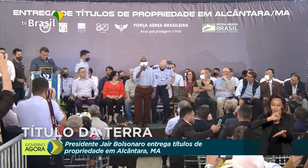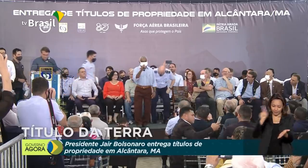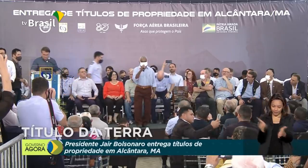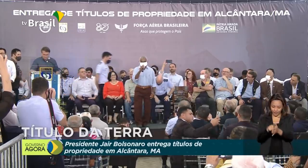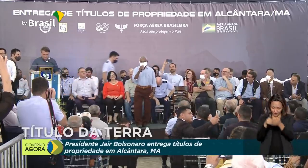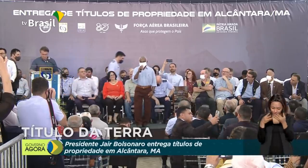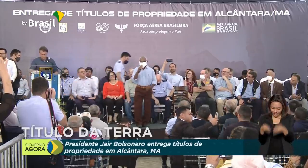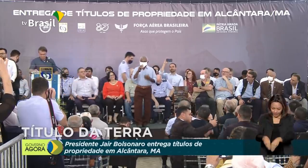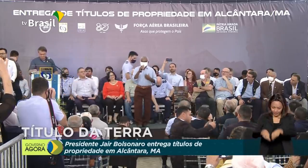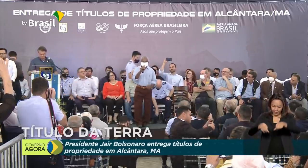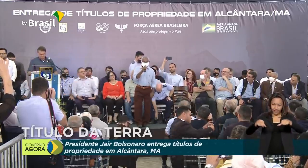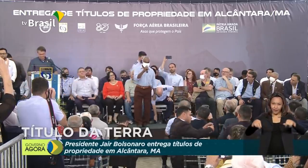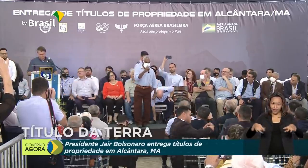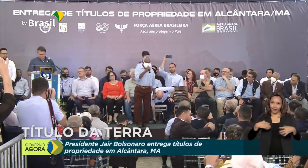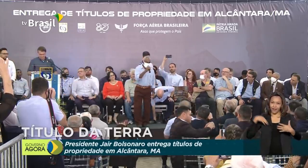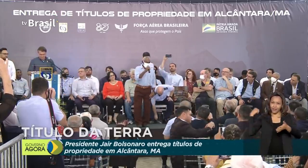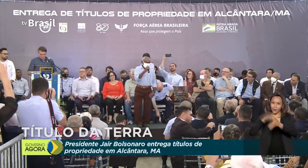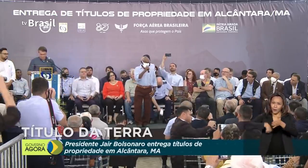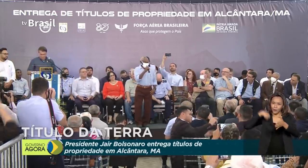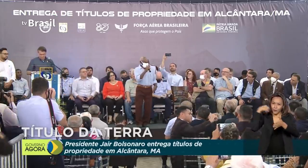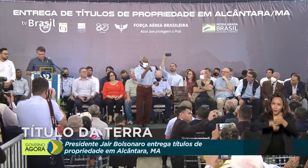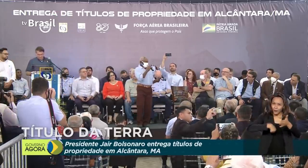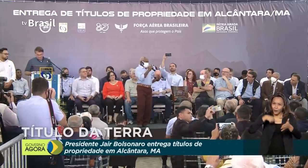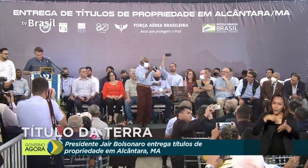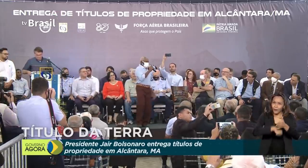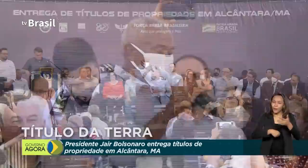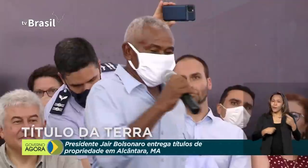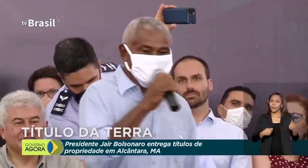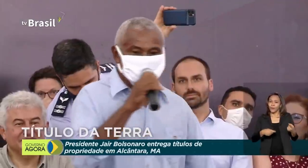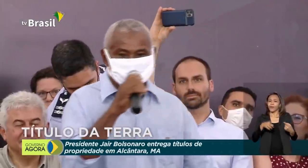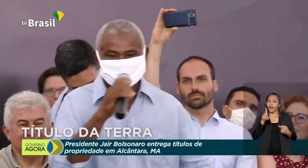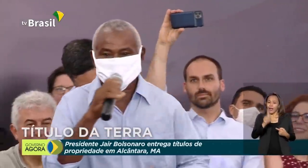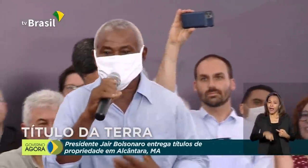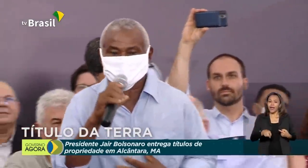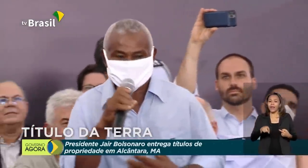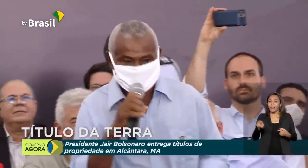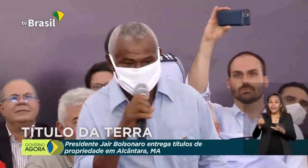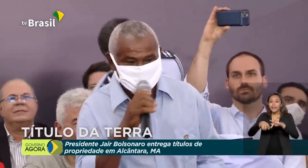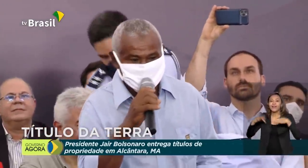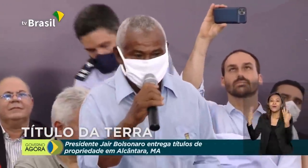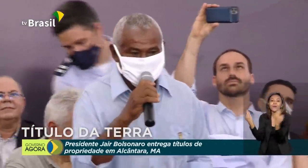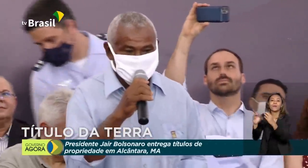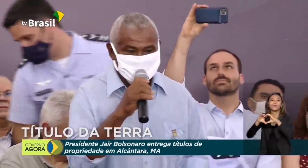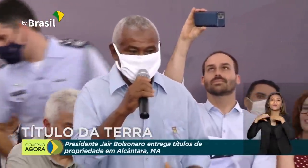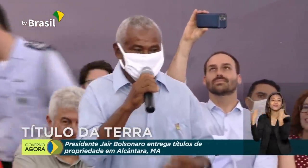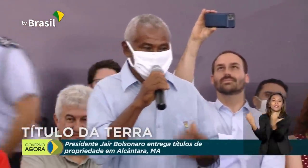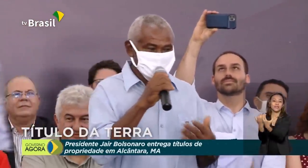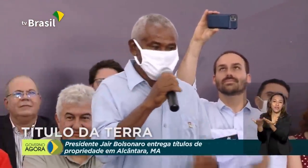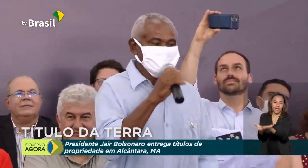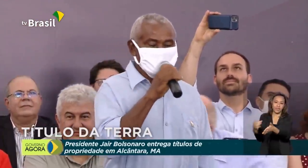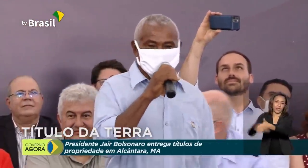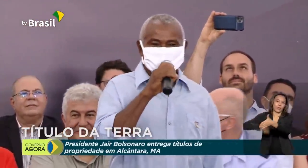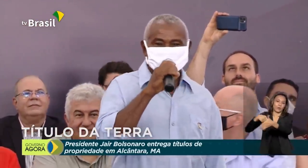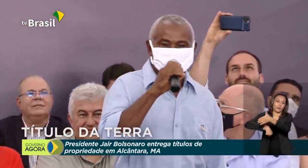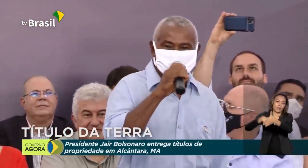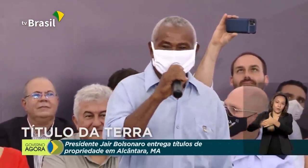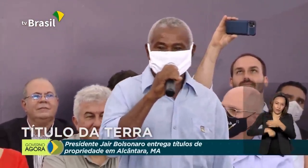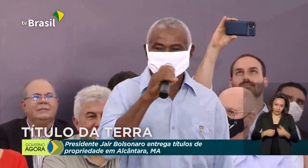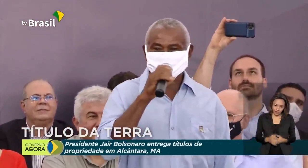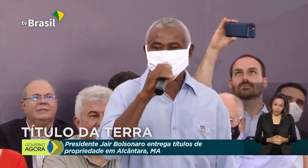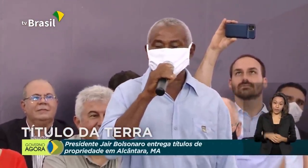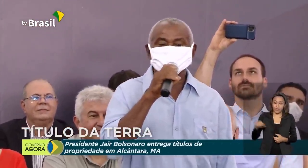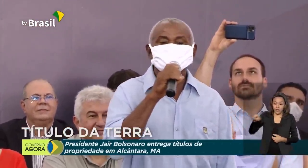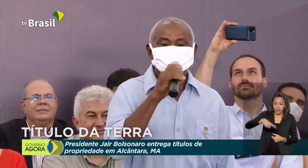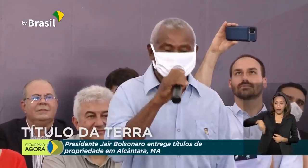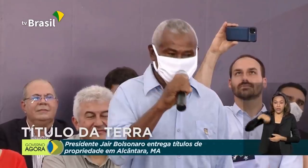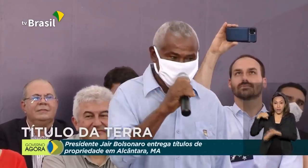luta não foi só da aeronáutica, não foi só do presidente, essa luta foi das comunidades. O senhor Nildo sabe disso, que essa